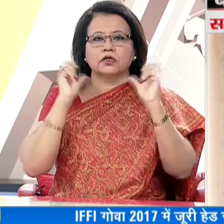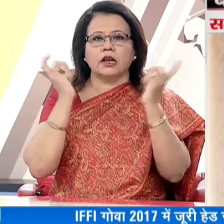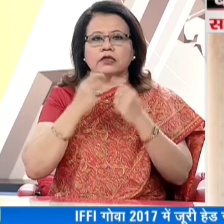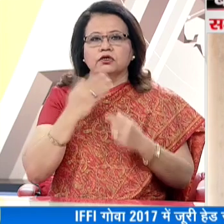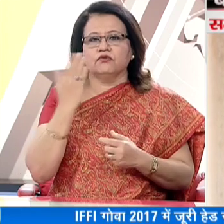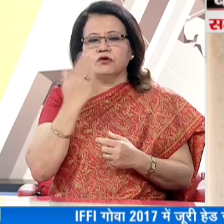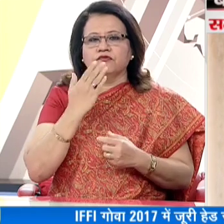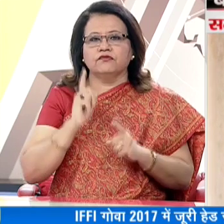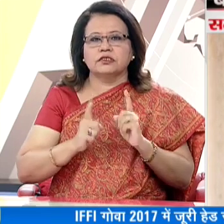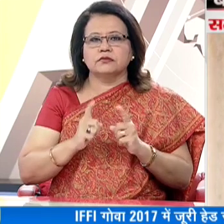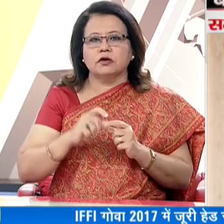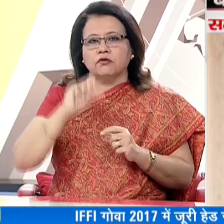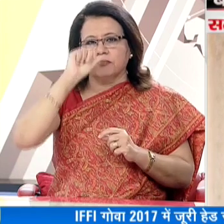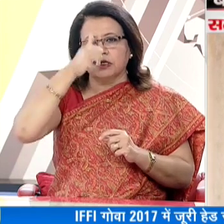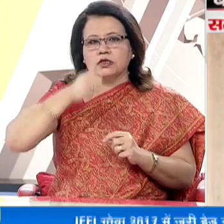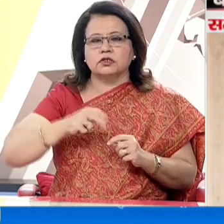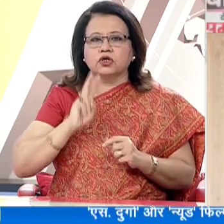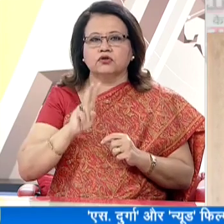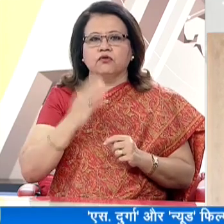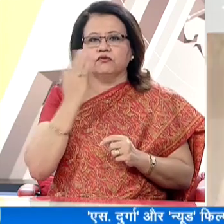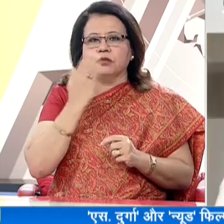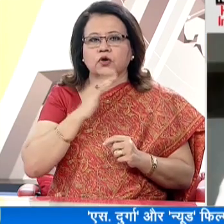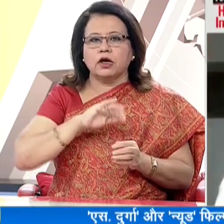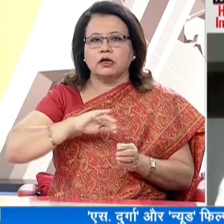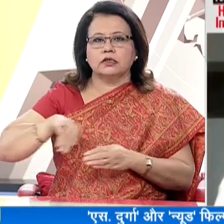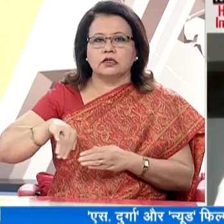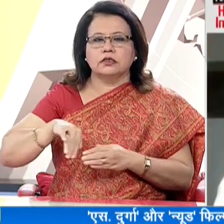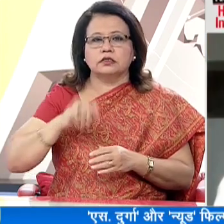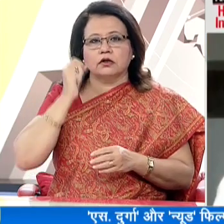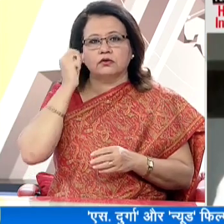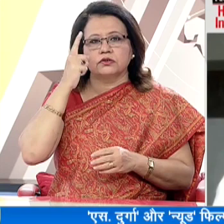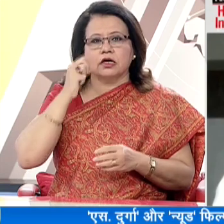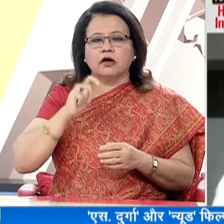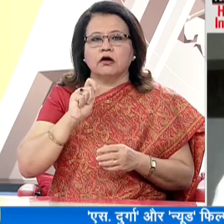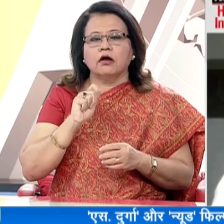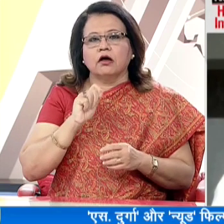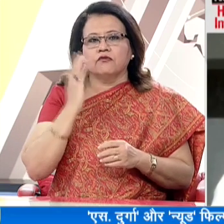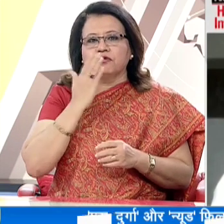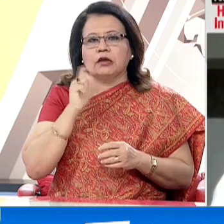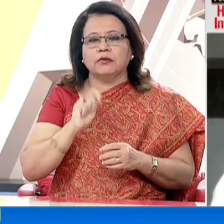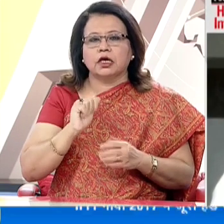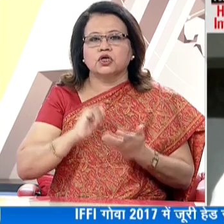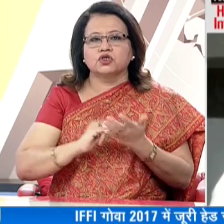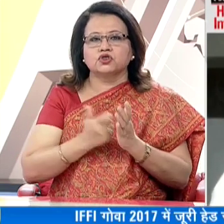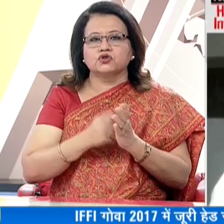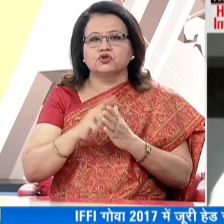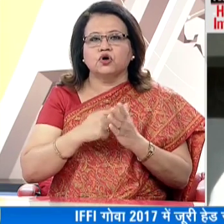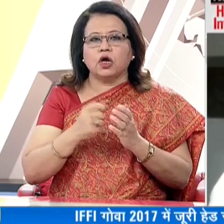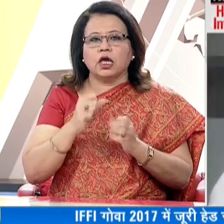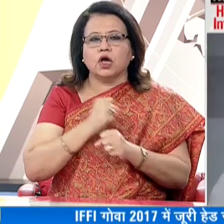इंटरनेशनल फिल्म फेस्टिवल ऑफ इंडिया से दो फिल्मों के हटाए जाने से नाराज फिल्म मेकर सुजॉय घोष ने